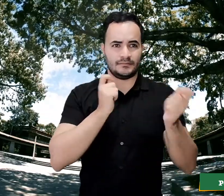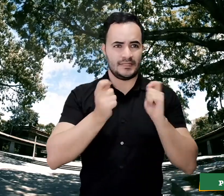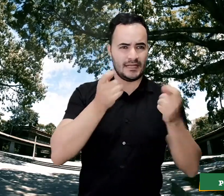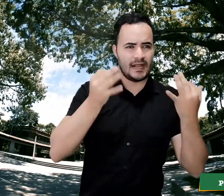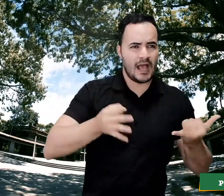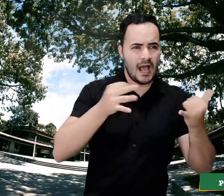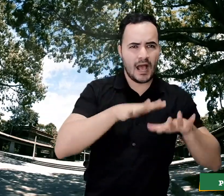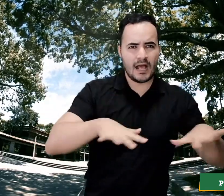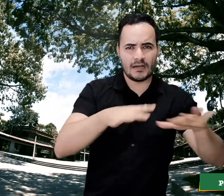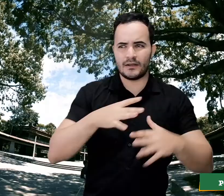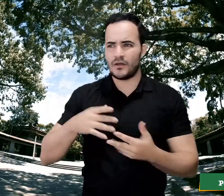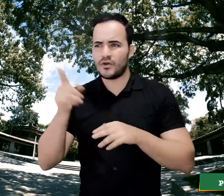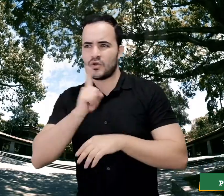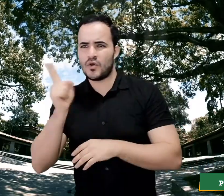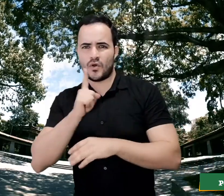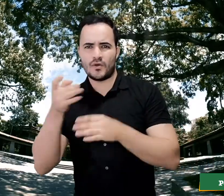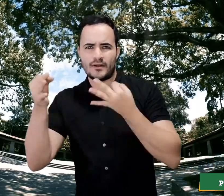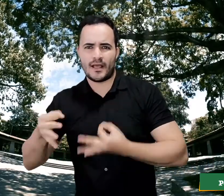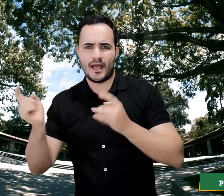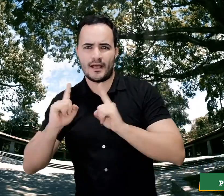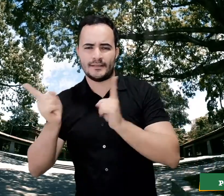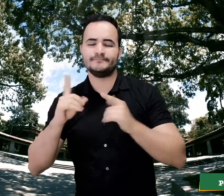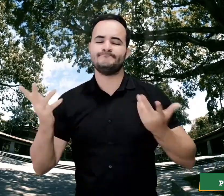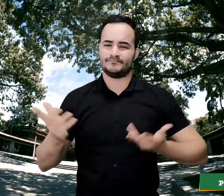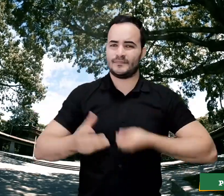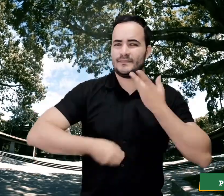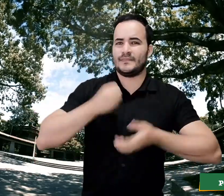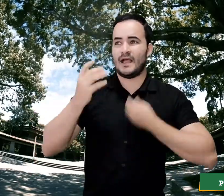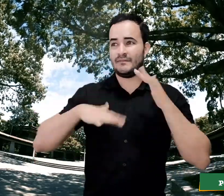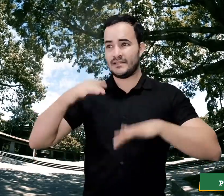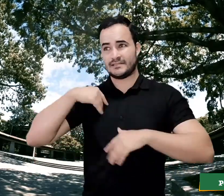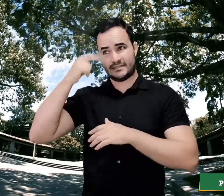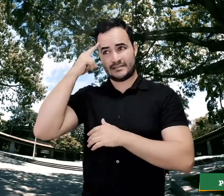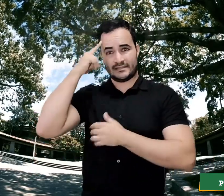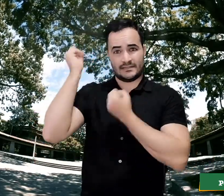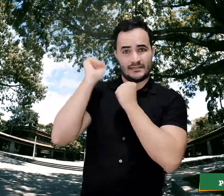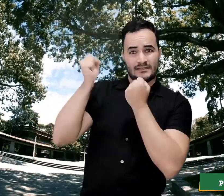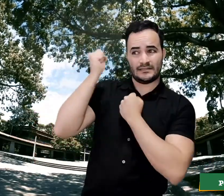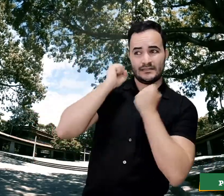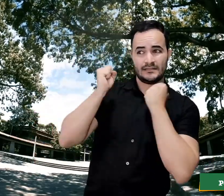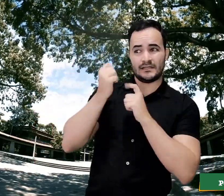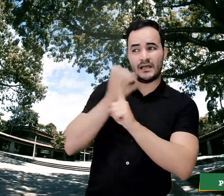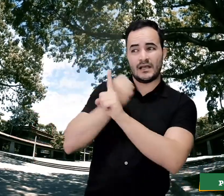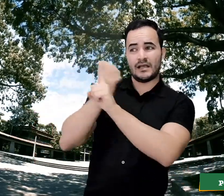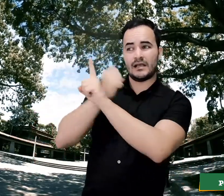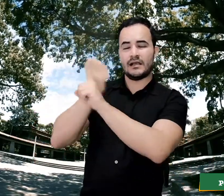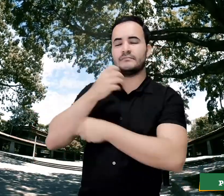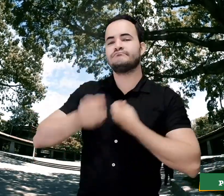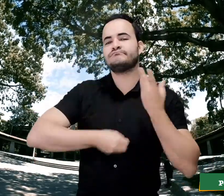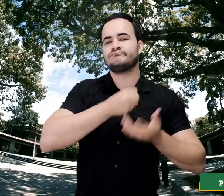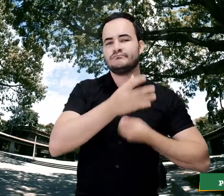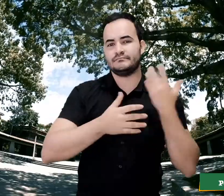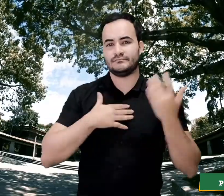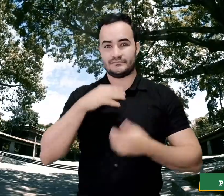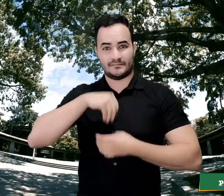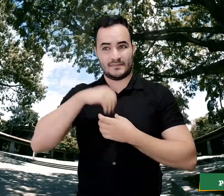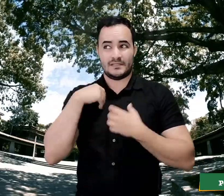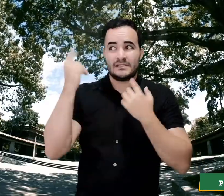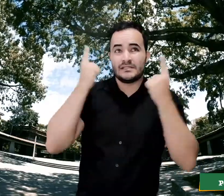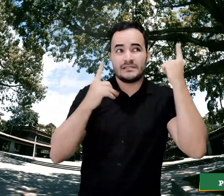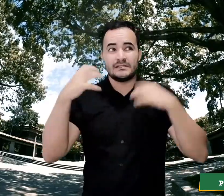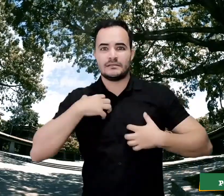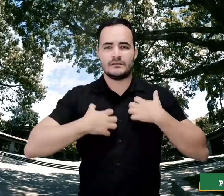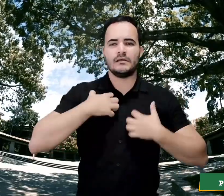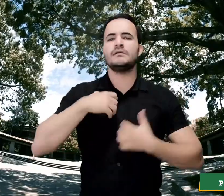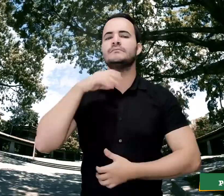real. Sola y a la vez cautiva, expreso los delirios como utopía. La esquizofrenia altera la percepción